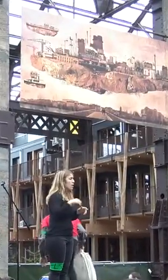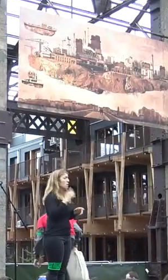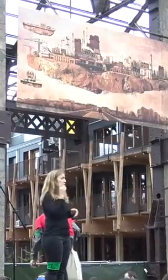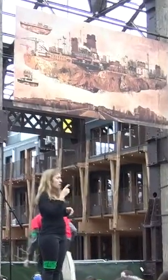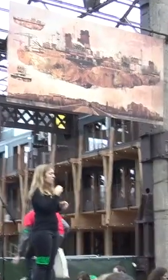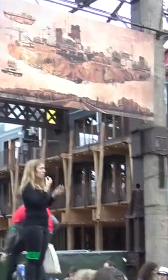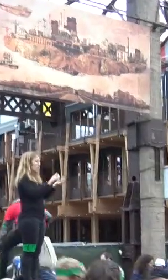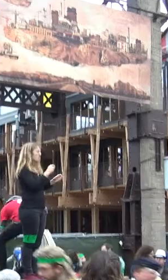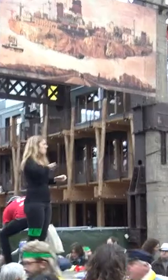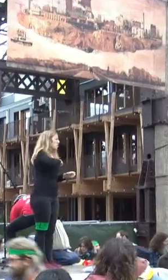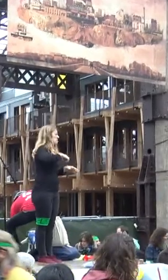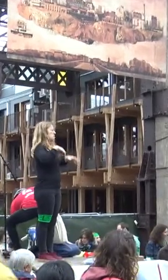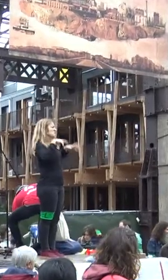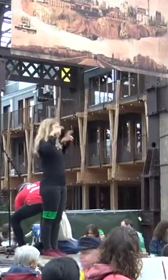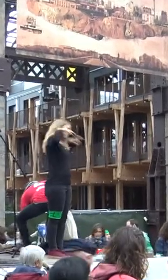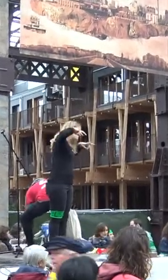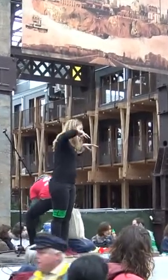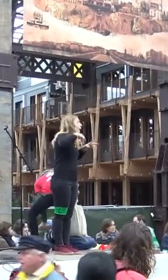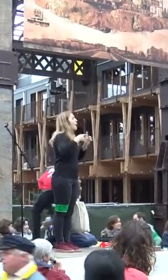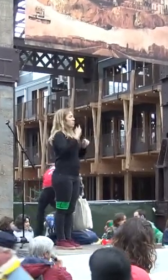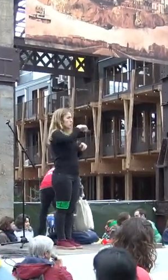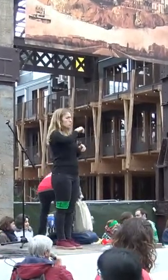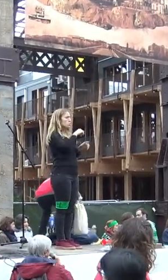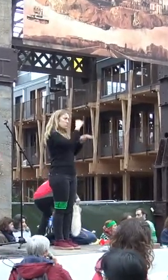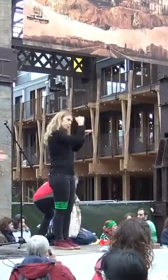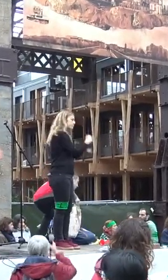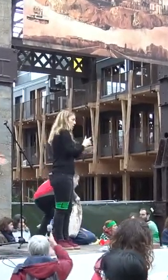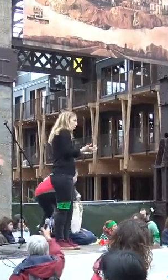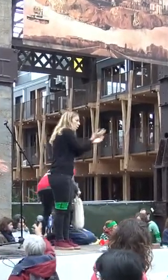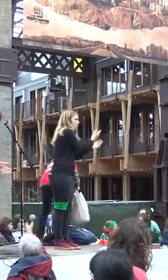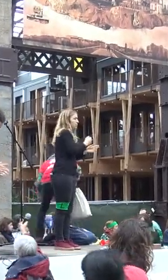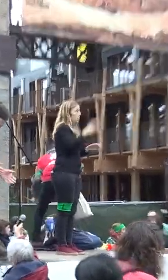peur. Il faut penser à les soutenir. Ne les oublions pas.